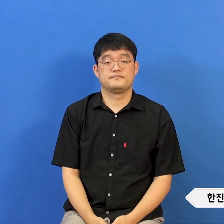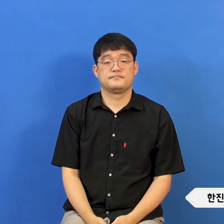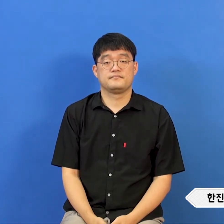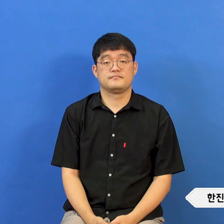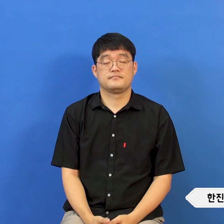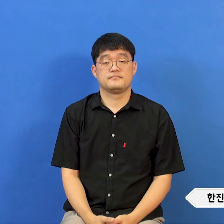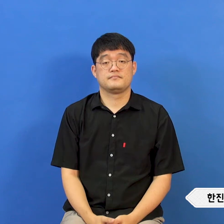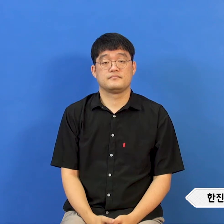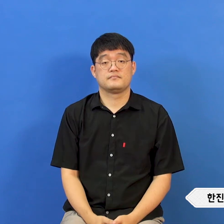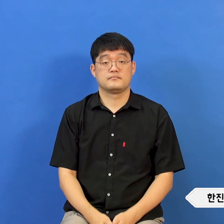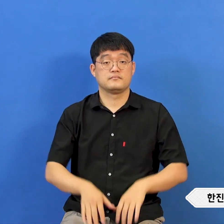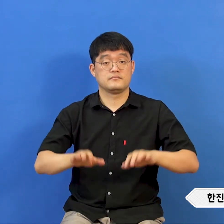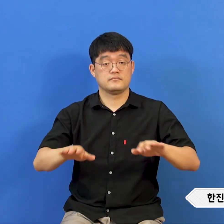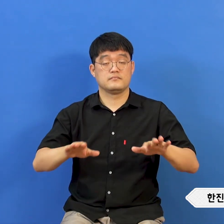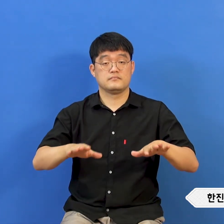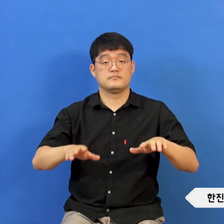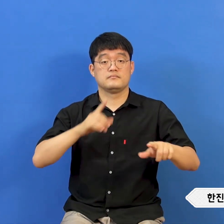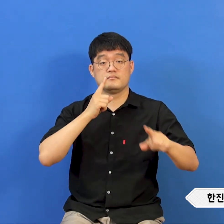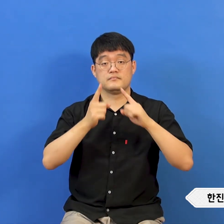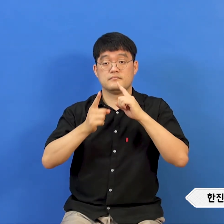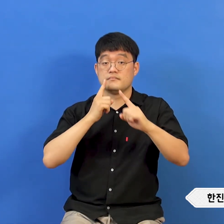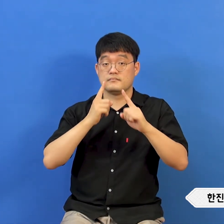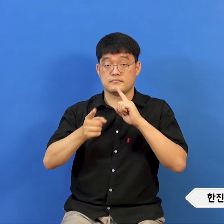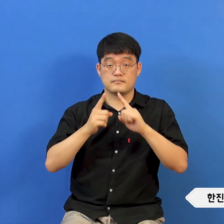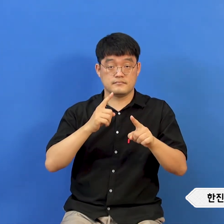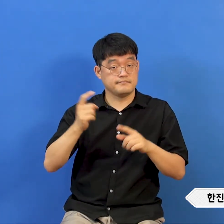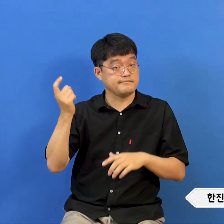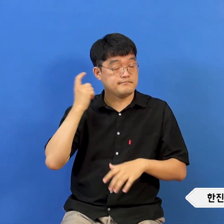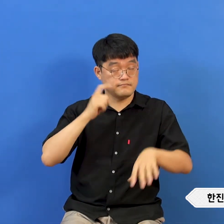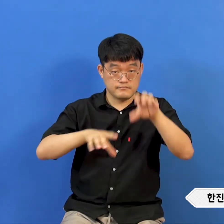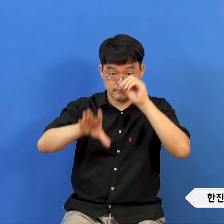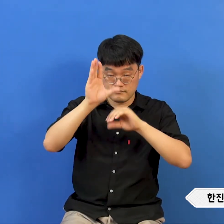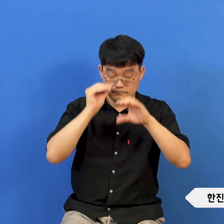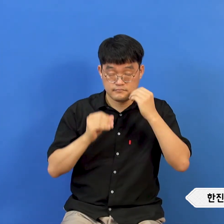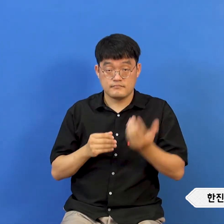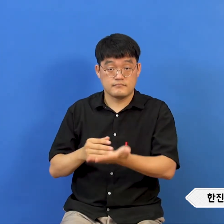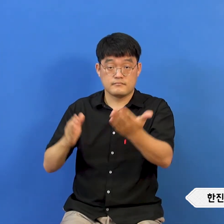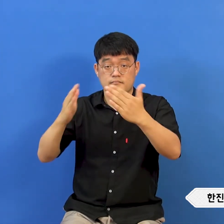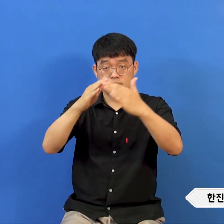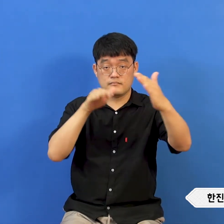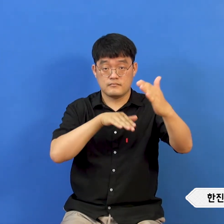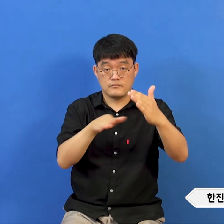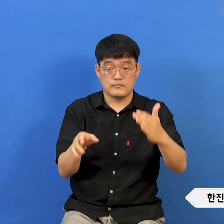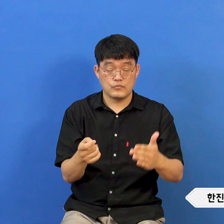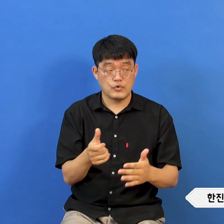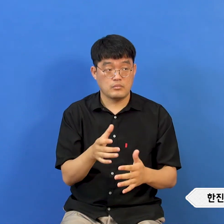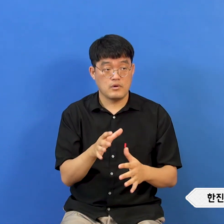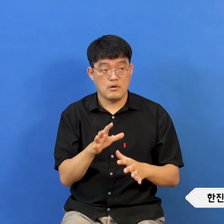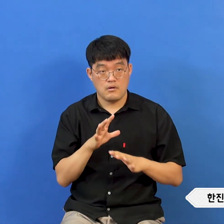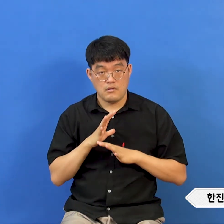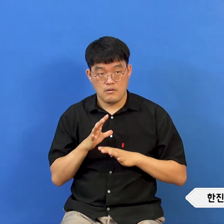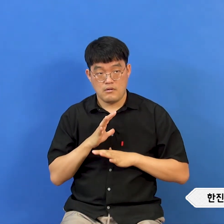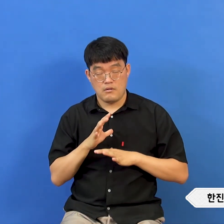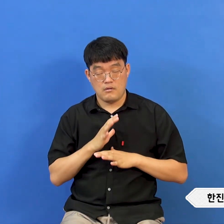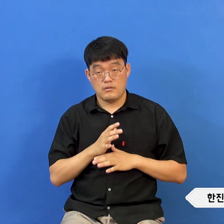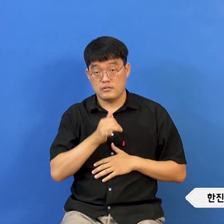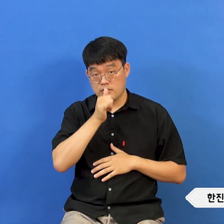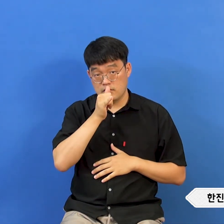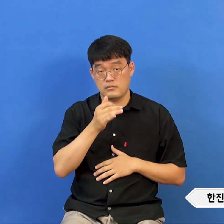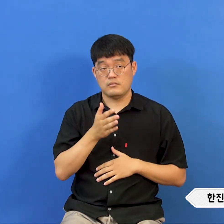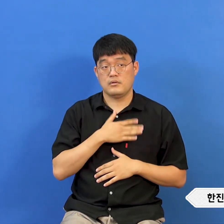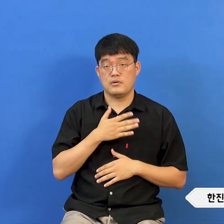오늘 말씀 들으면서 가정에서도 아마 겁이 살짝 나는 분들이 계실 겁니다. 주님을